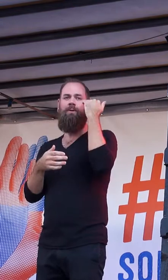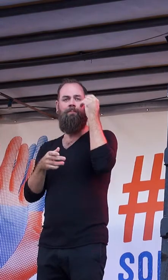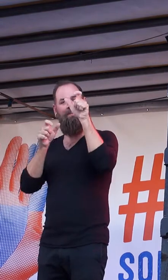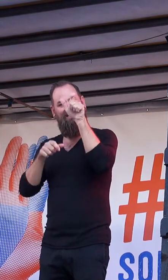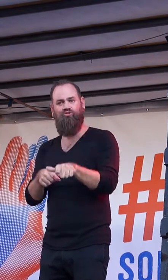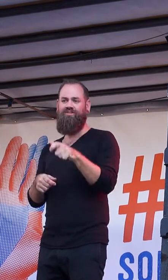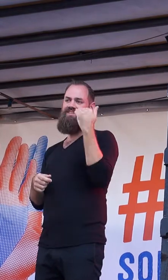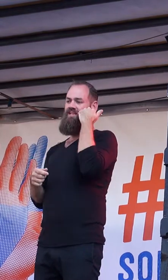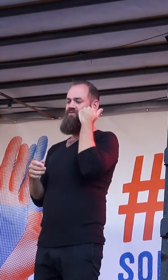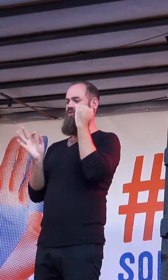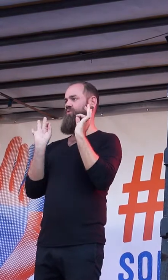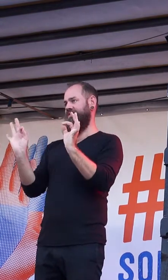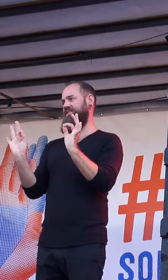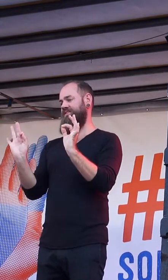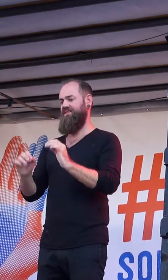nicht teilbar.